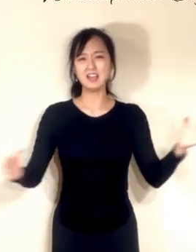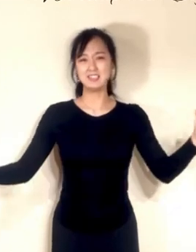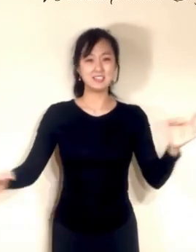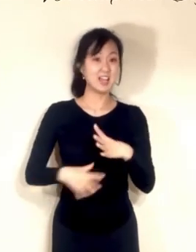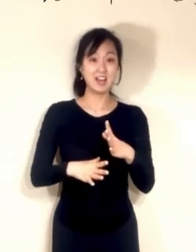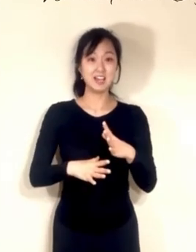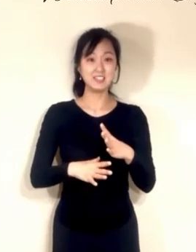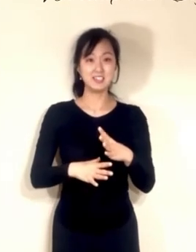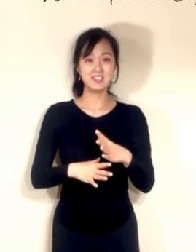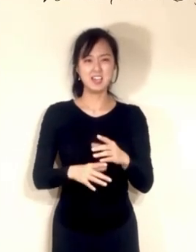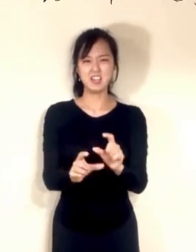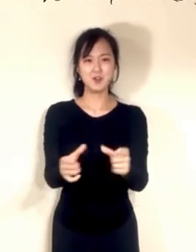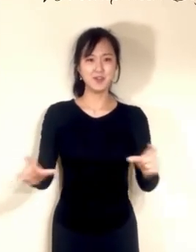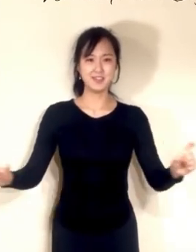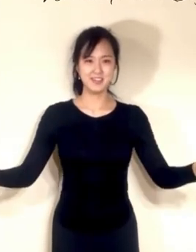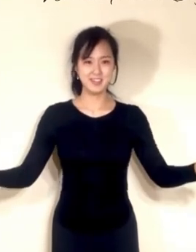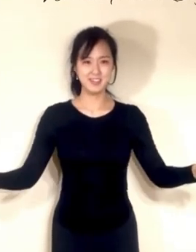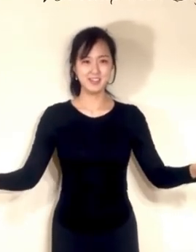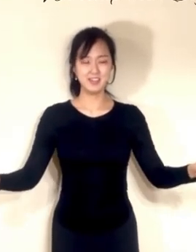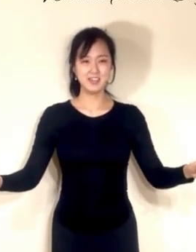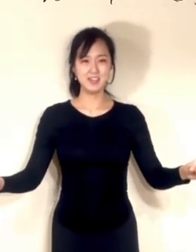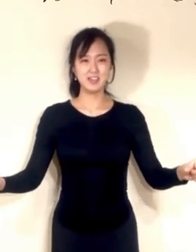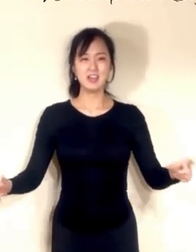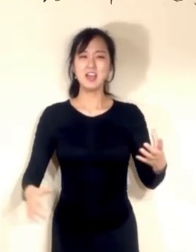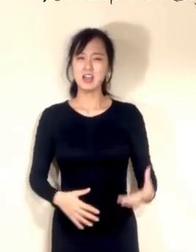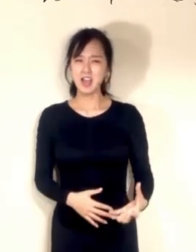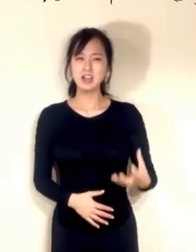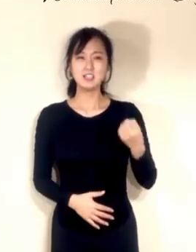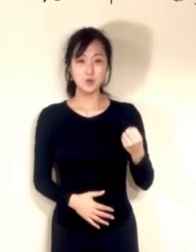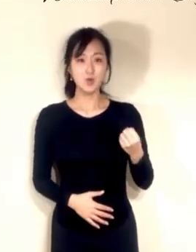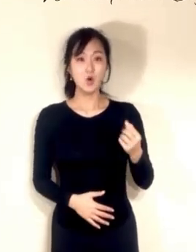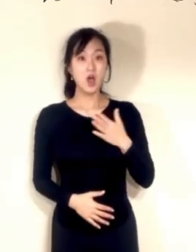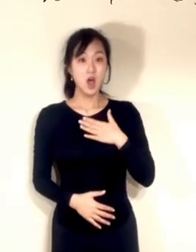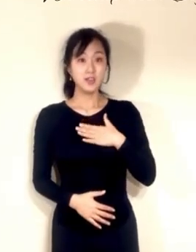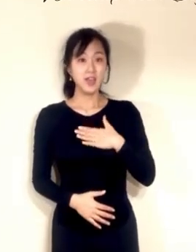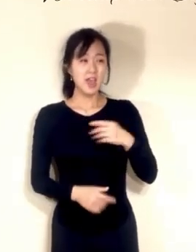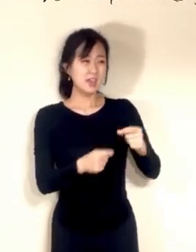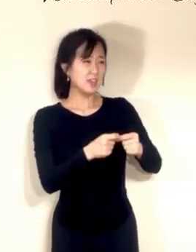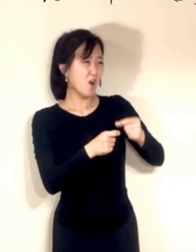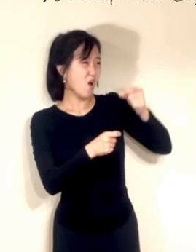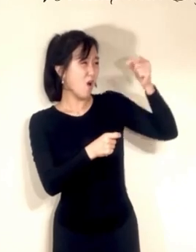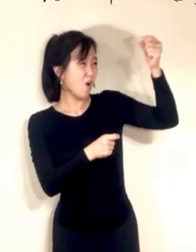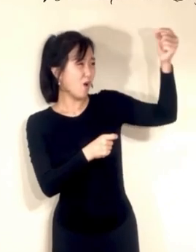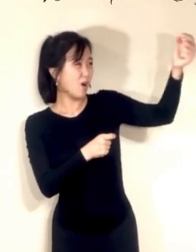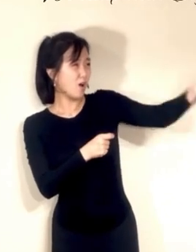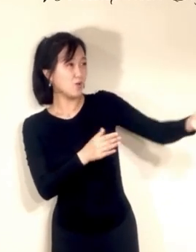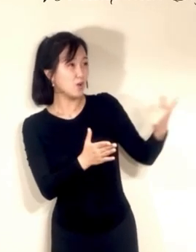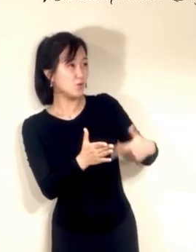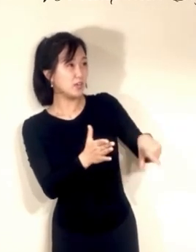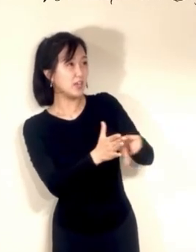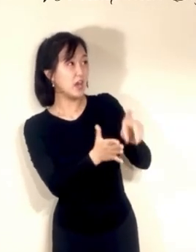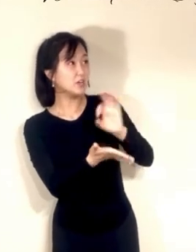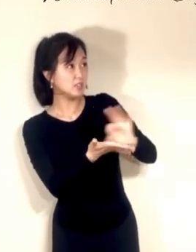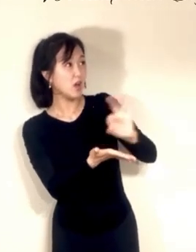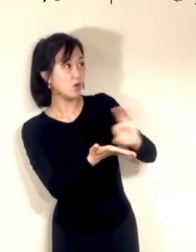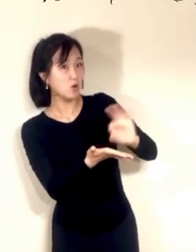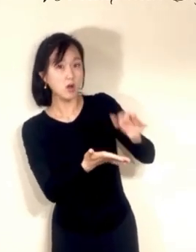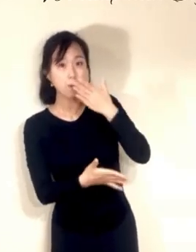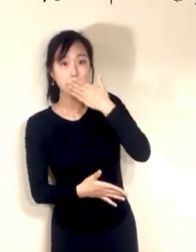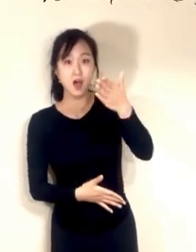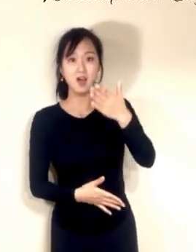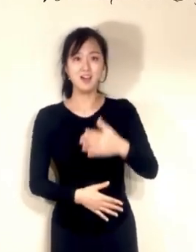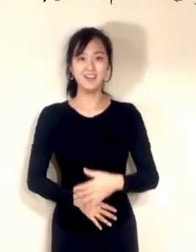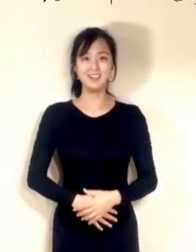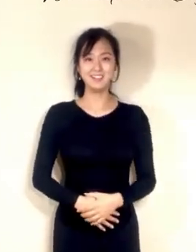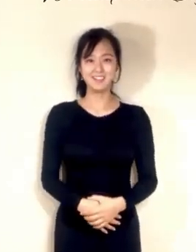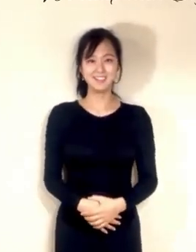가지고 내 영혼을, 내 영원한 가치를 얻을 수 있는 그것을